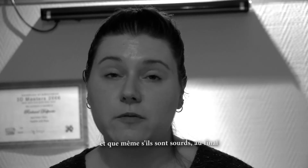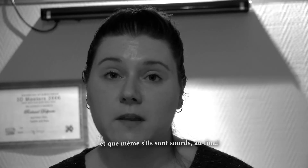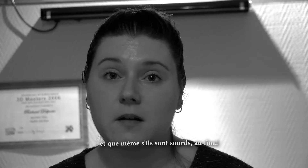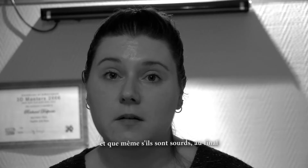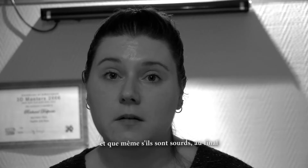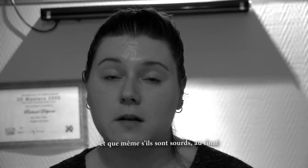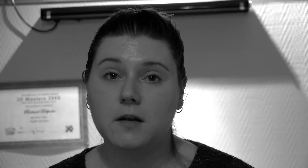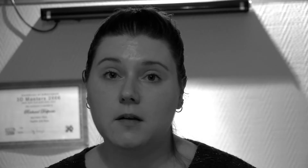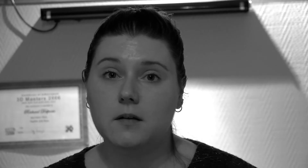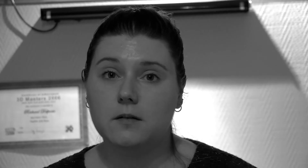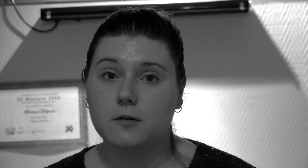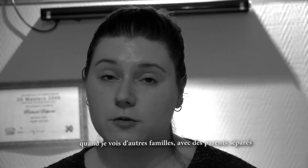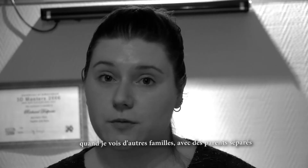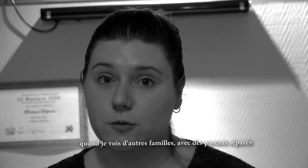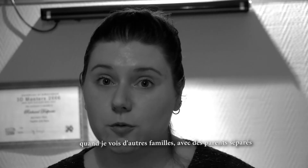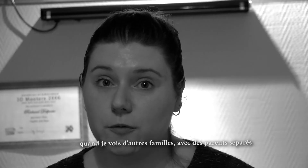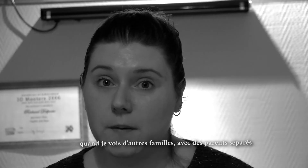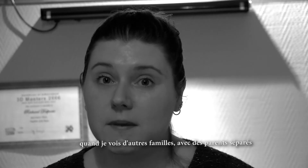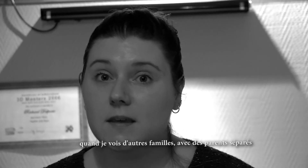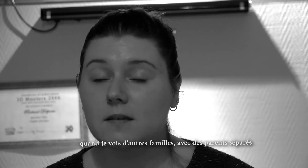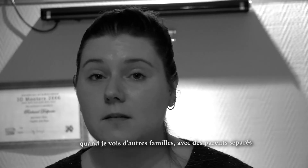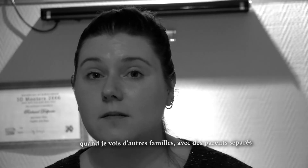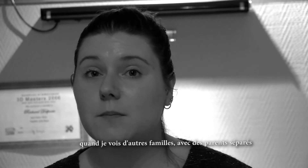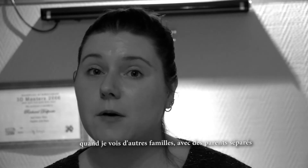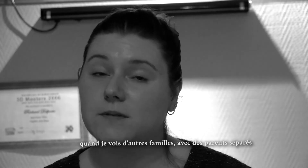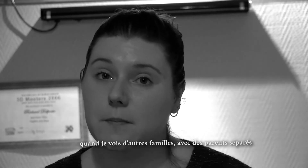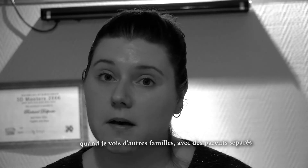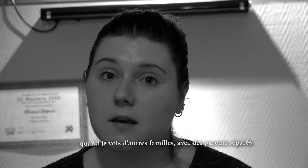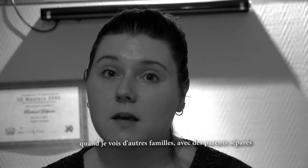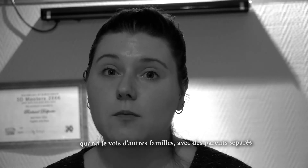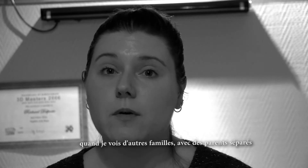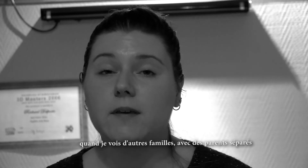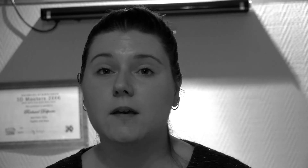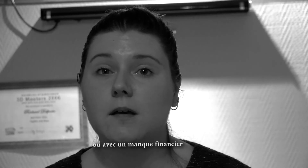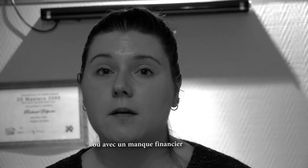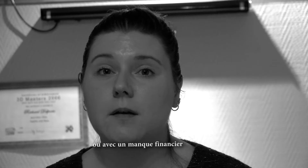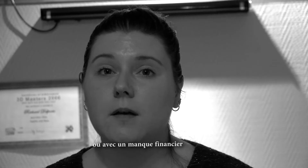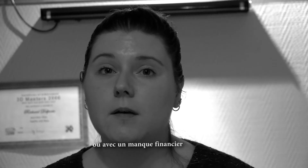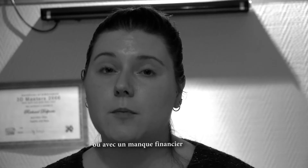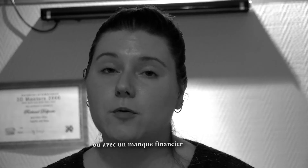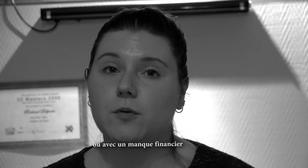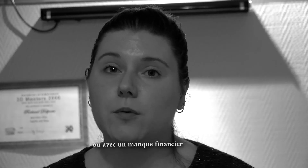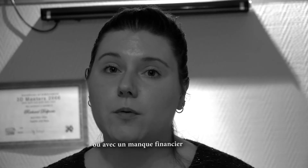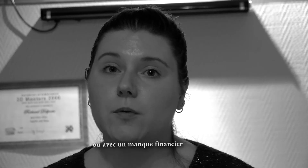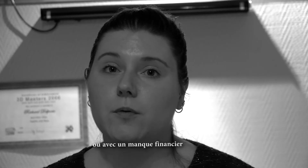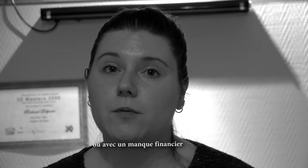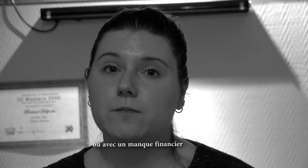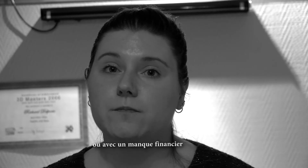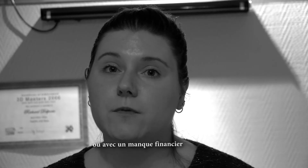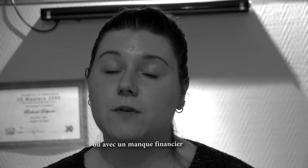au final quand je vois d'autres familles, des parents séparés ou avec un manque